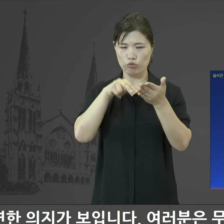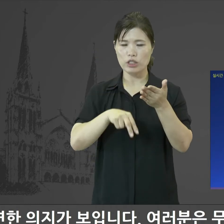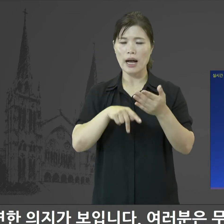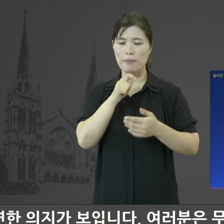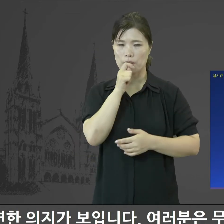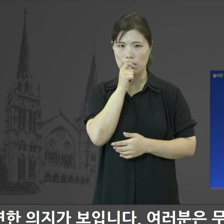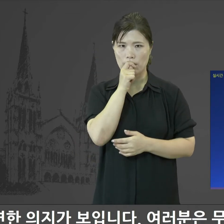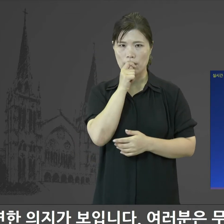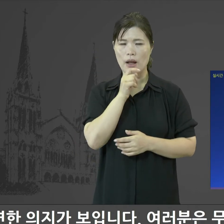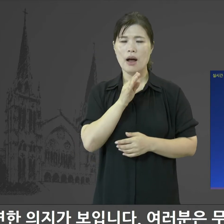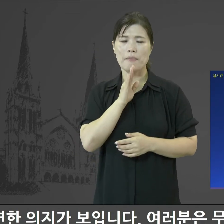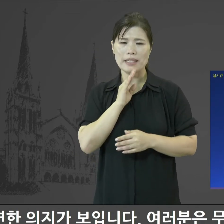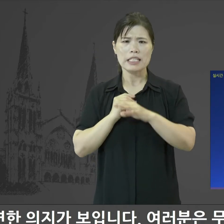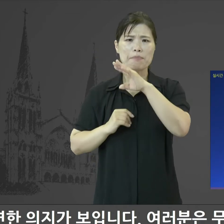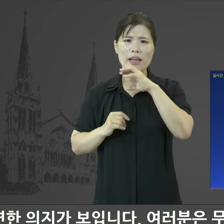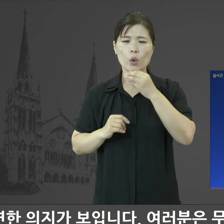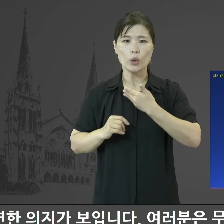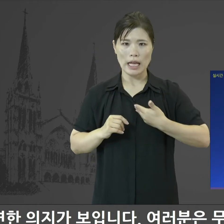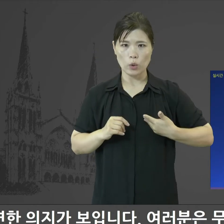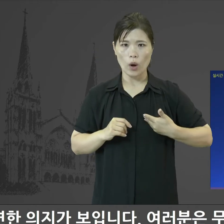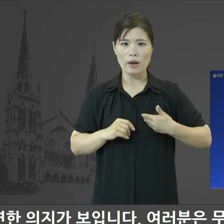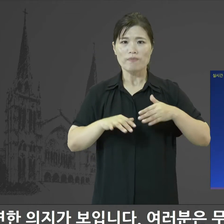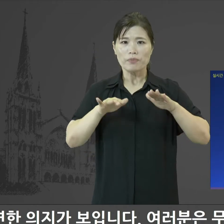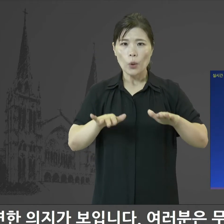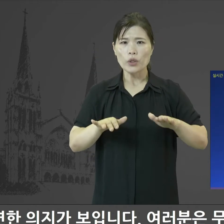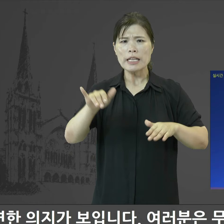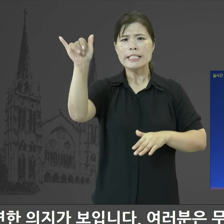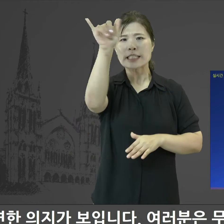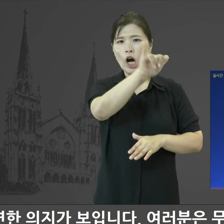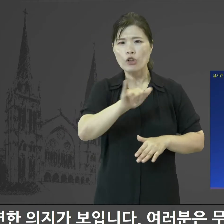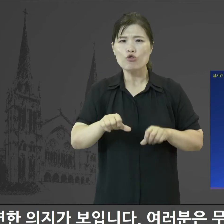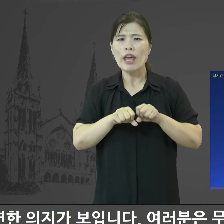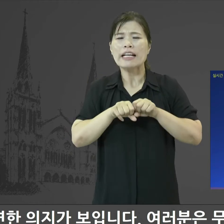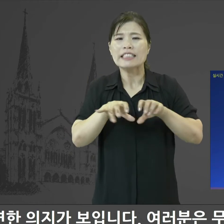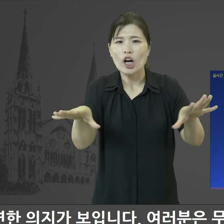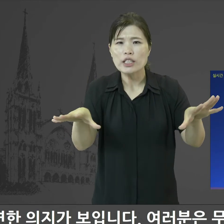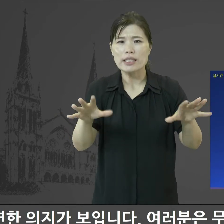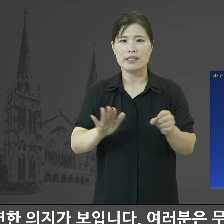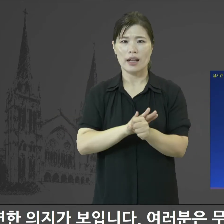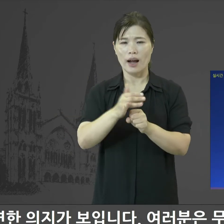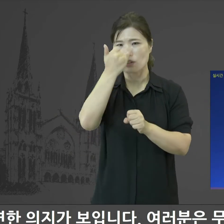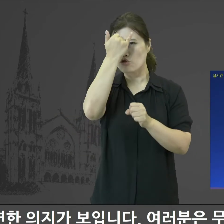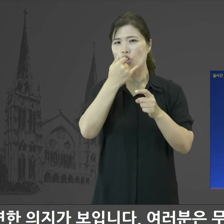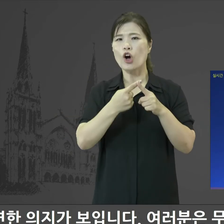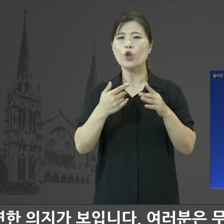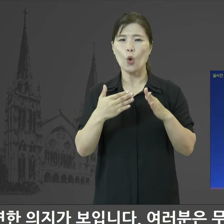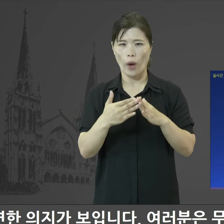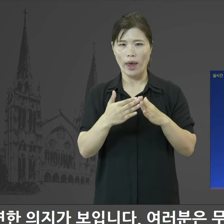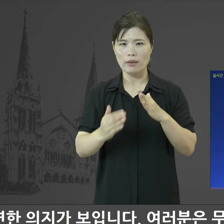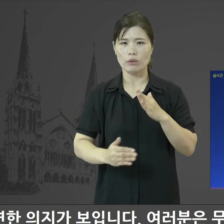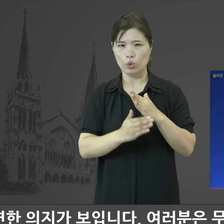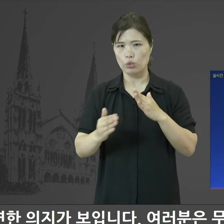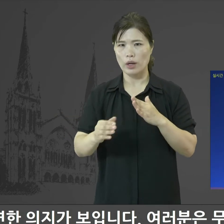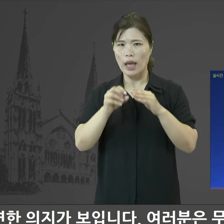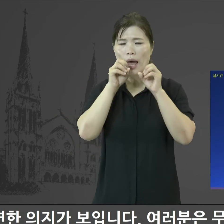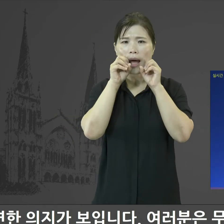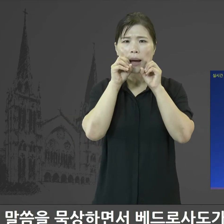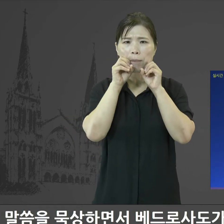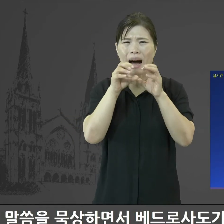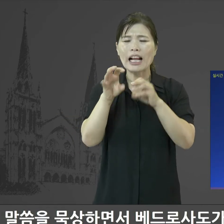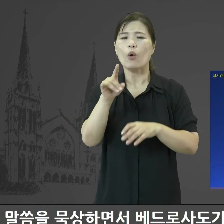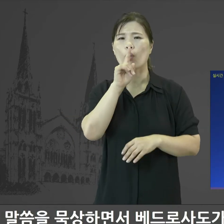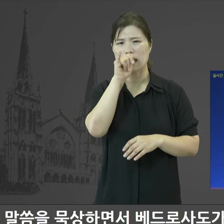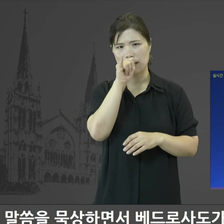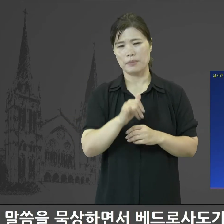베드로 사도가 오늘 전국 각지에 흩어진 사랑하는 충현의 성도들에게 이 말씀을 하고 있다는 생각이 들었습니다. 예수 그리스도의